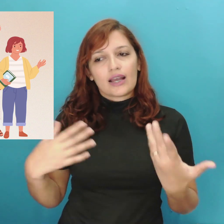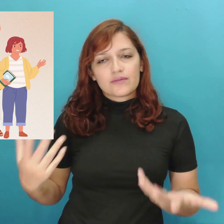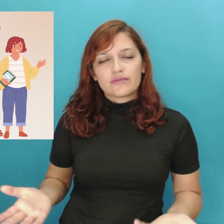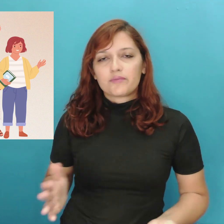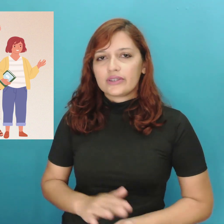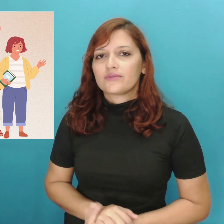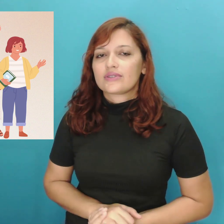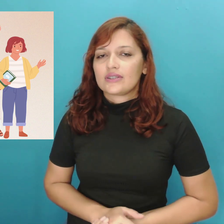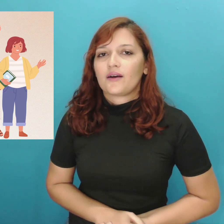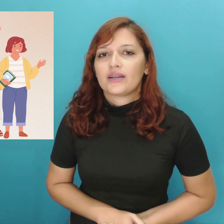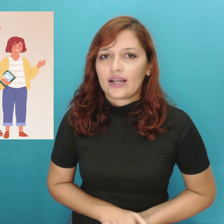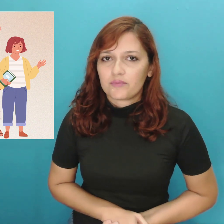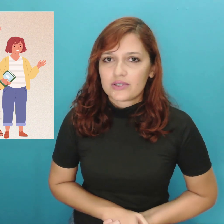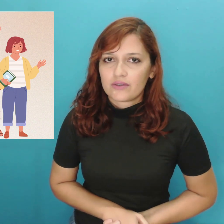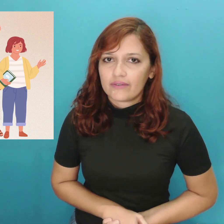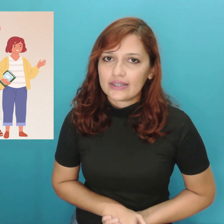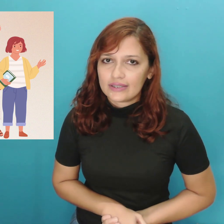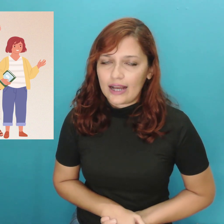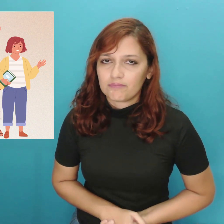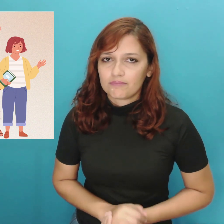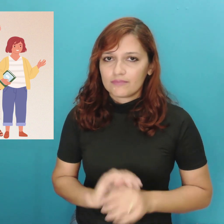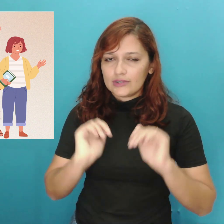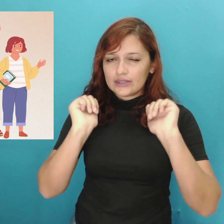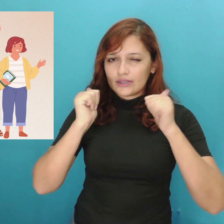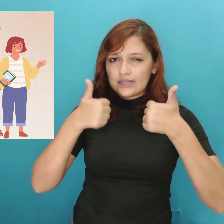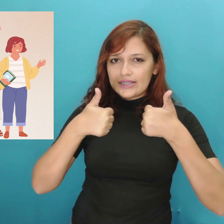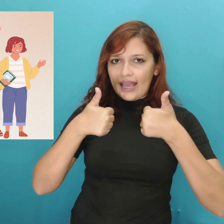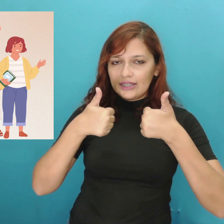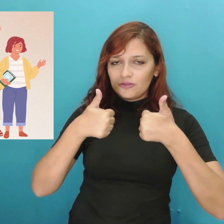você vai pedir um sinal e aquela pessoa vai te dar. Certo?